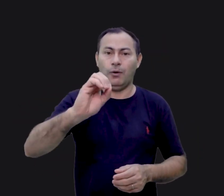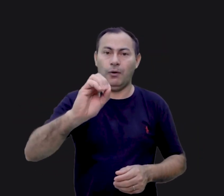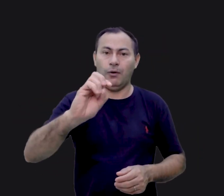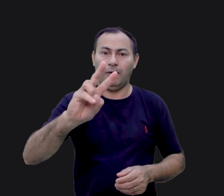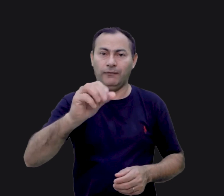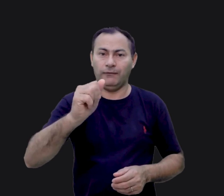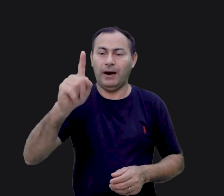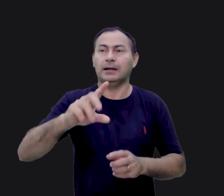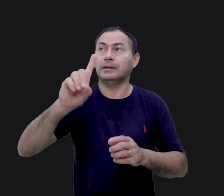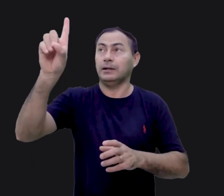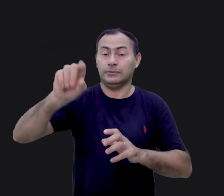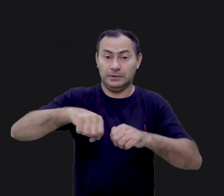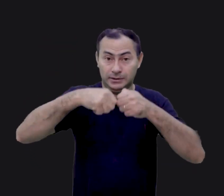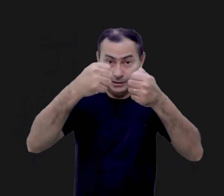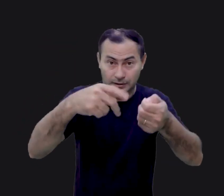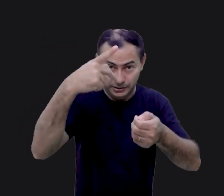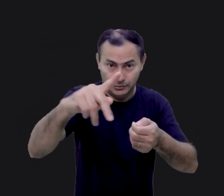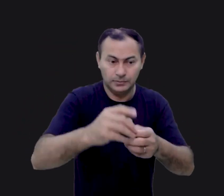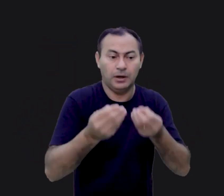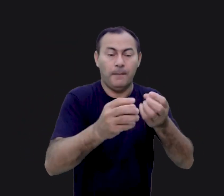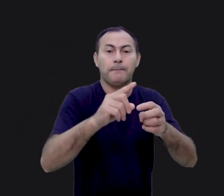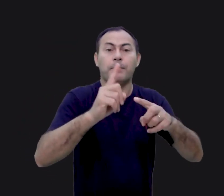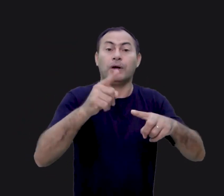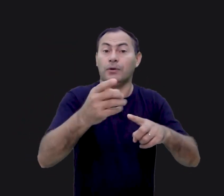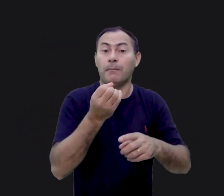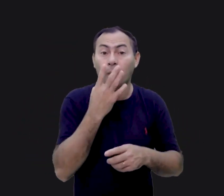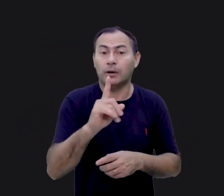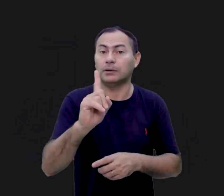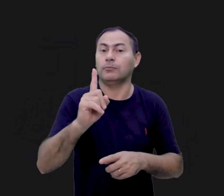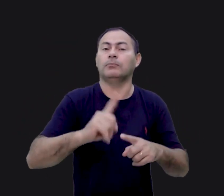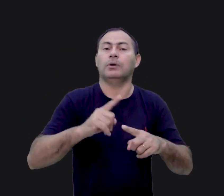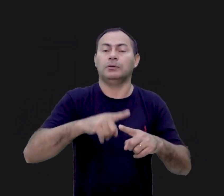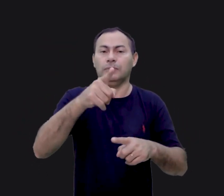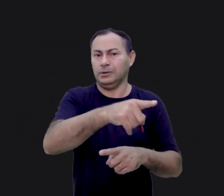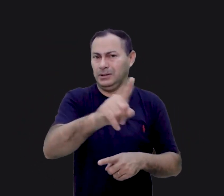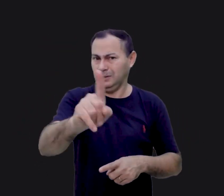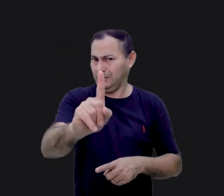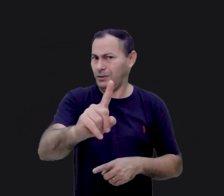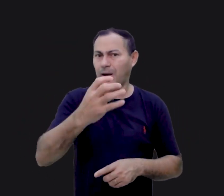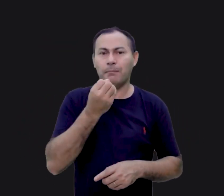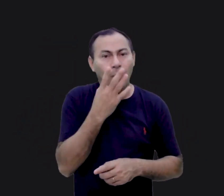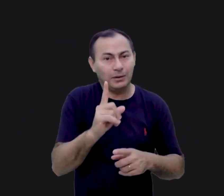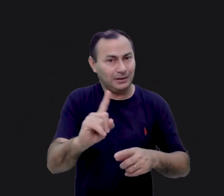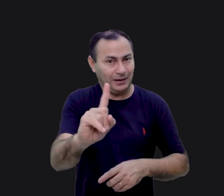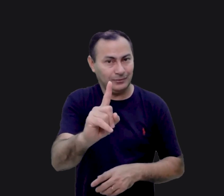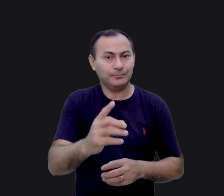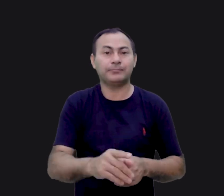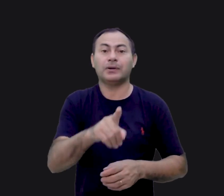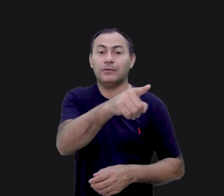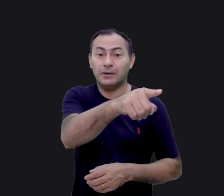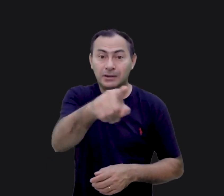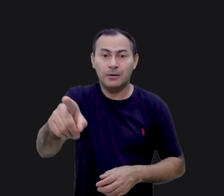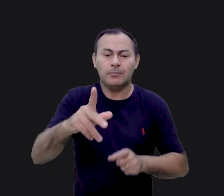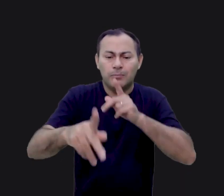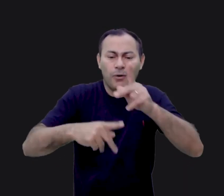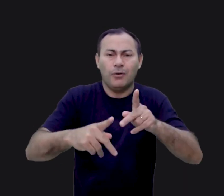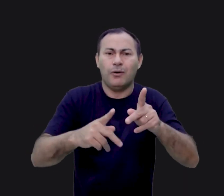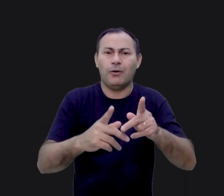seu Deus não está dando essa terra boa porque você são bons porque na verdade vocês não são bons vocês são povo